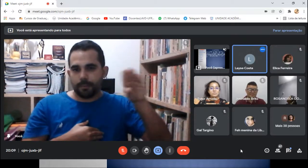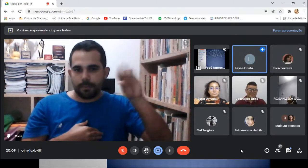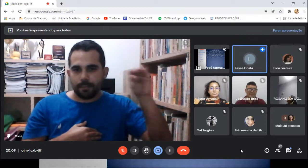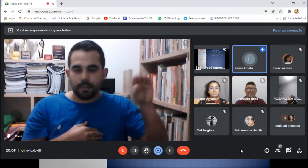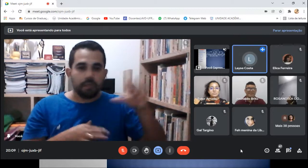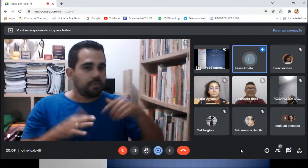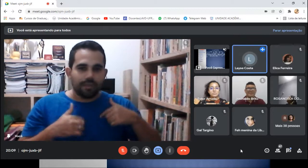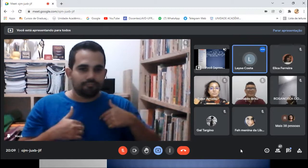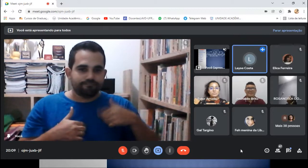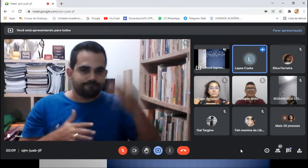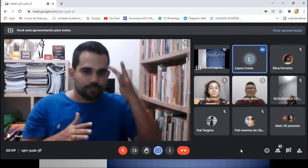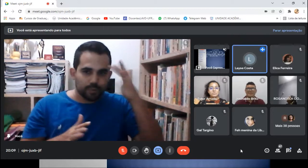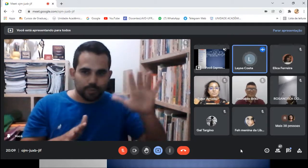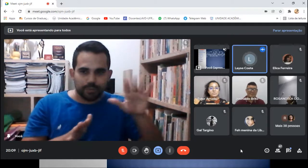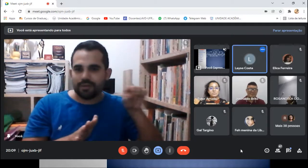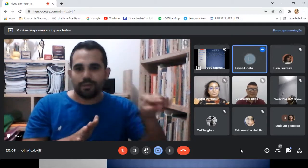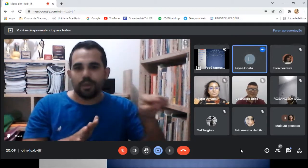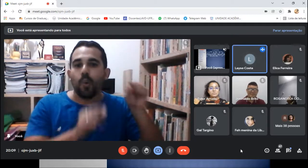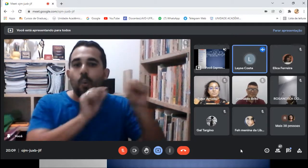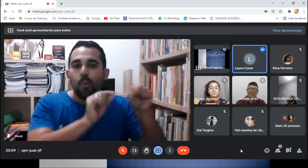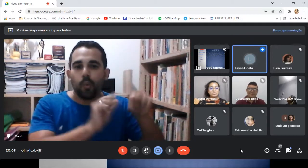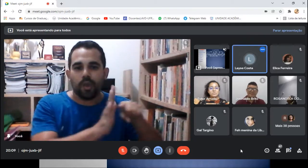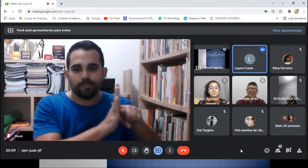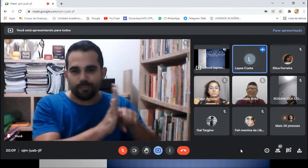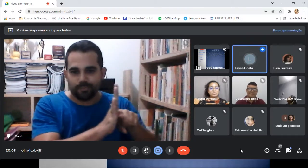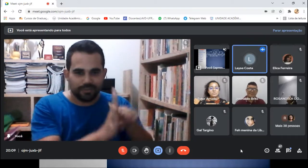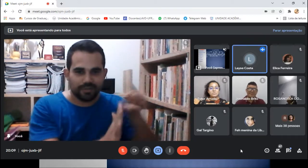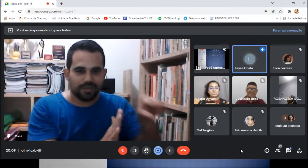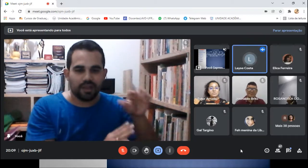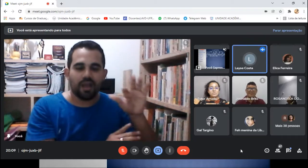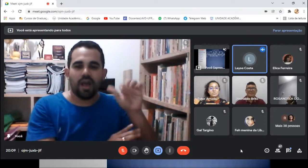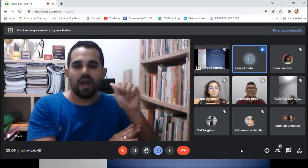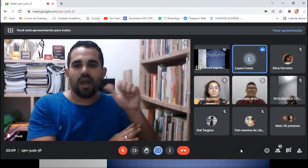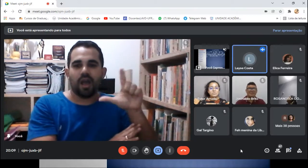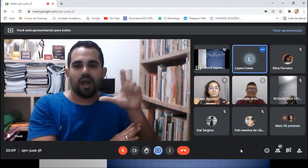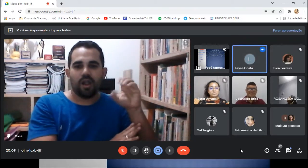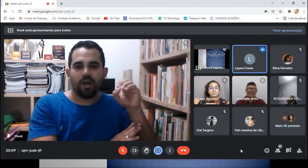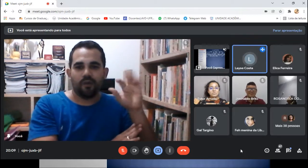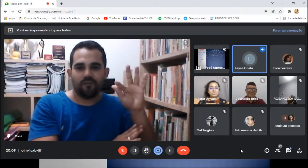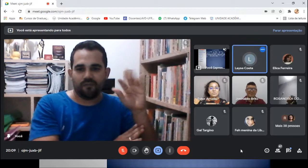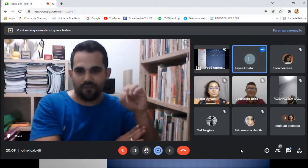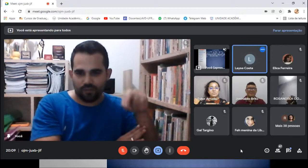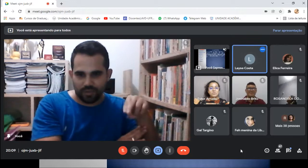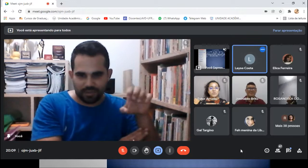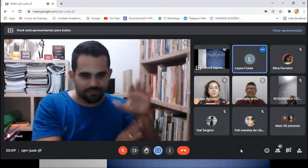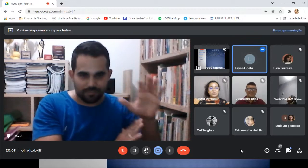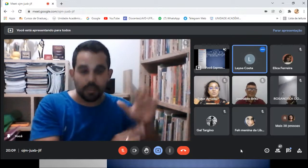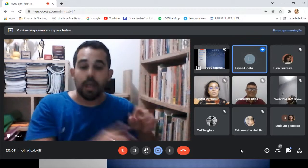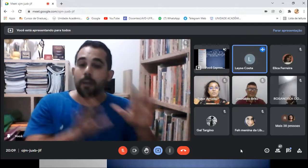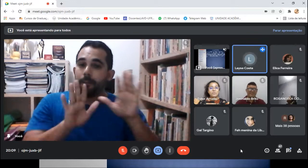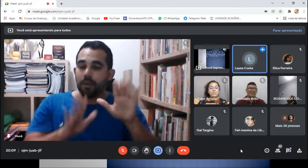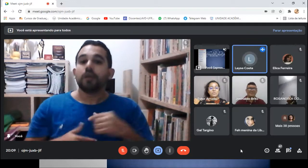há essa transmissão do som próprio das pessoas ouvintes, que os